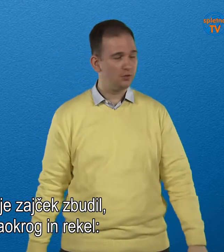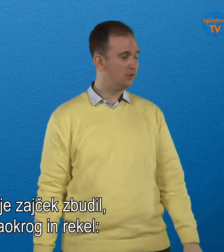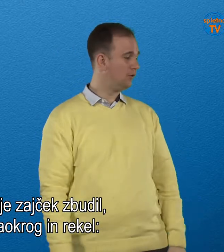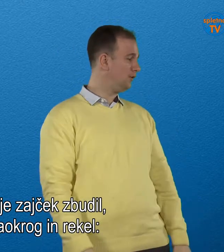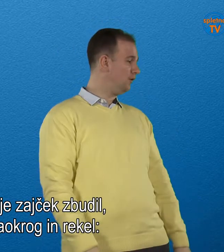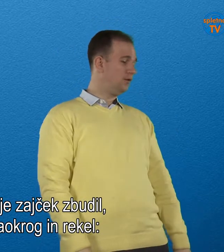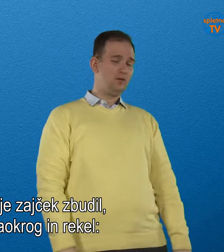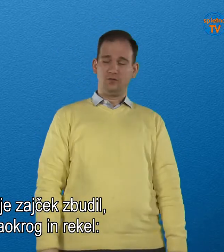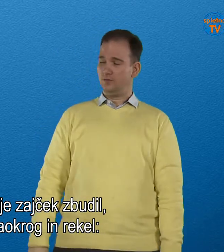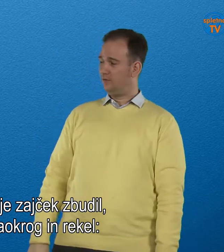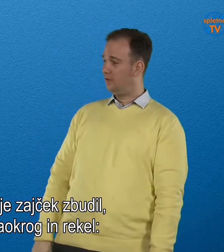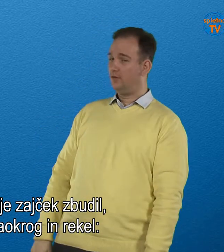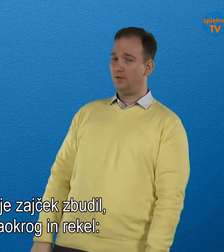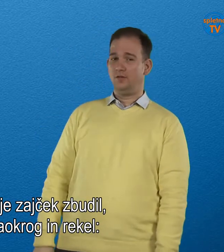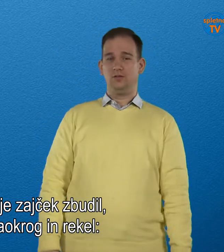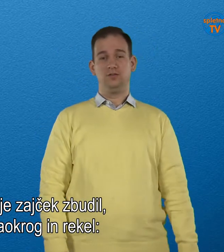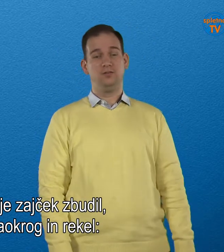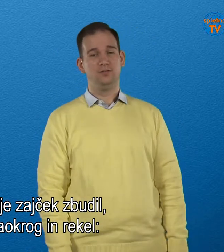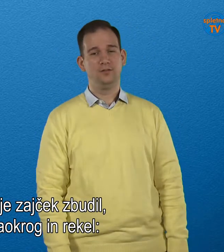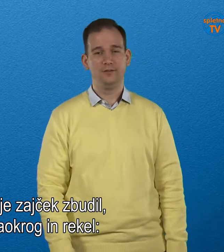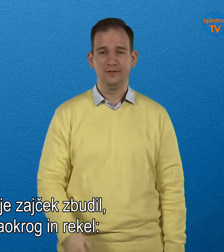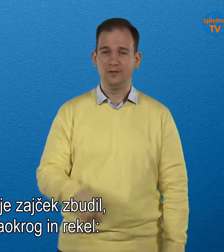zbudil, se ozrl naokrog in rekel: